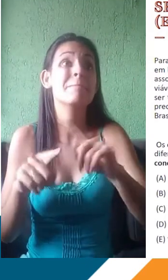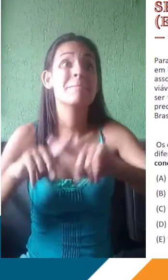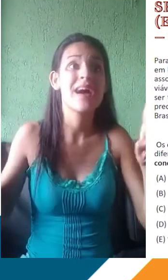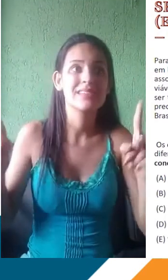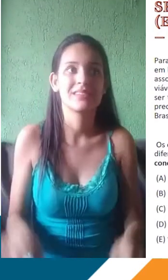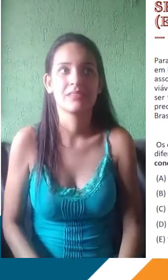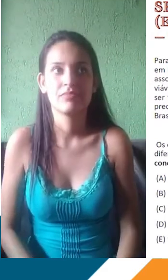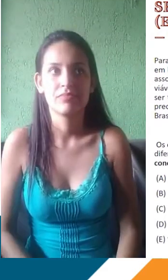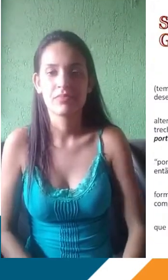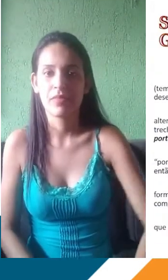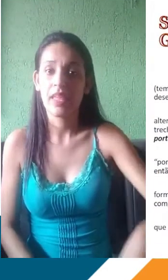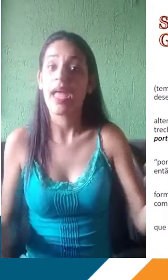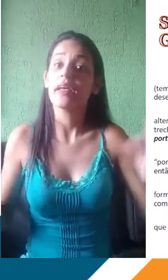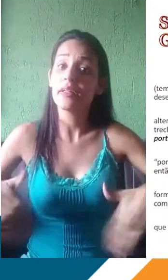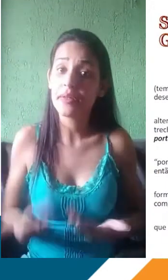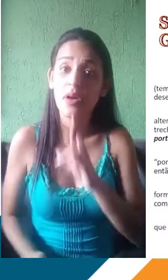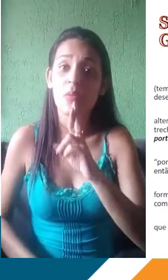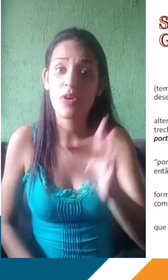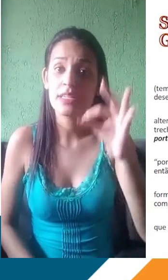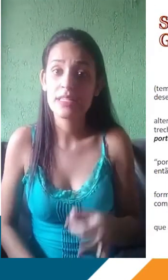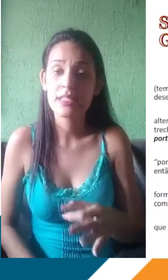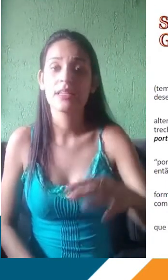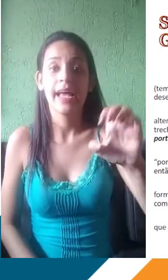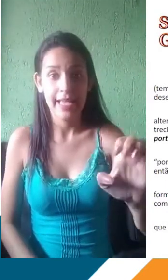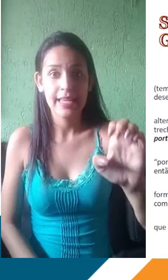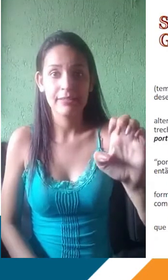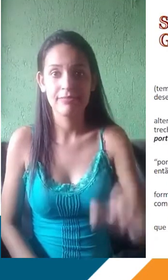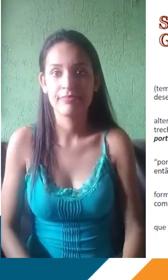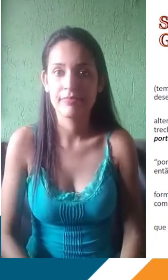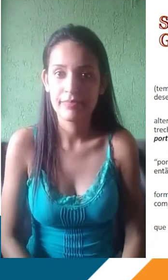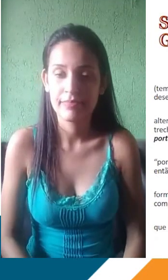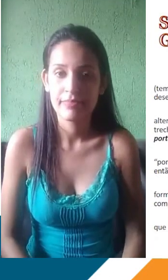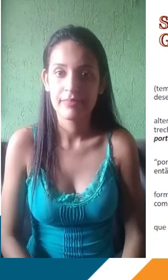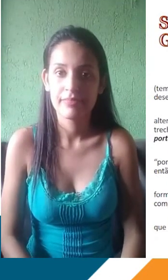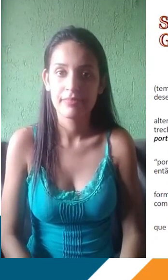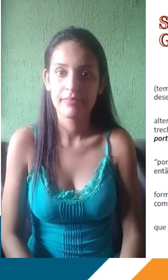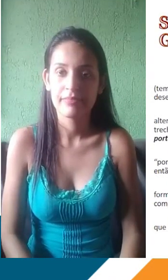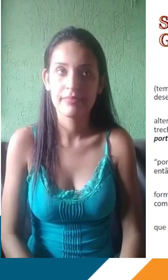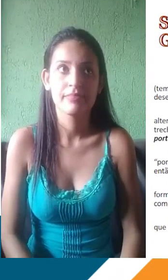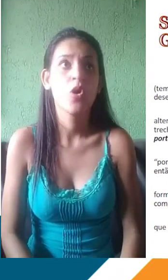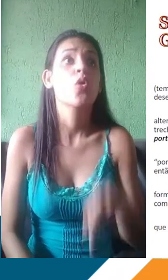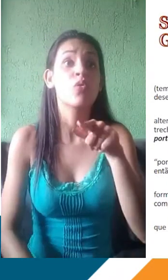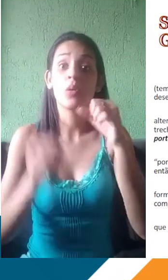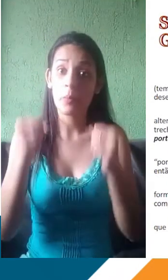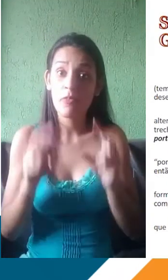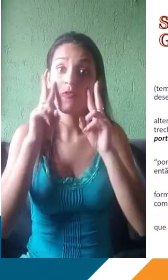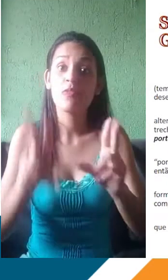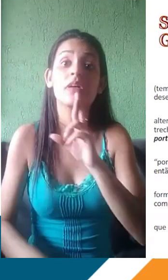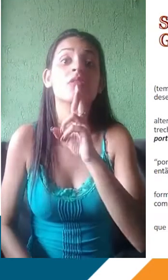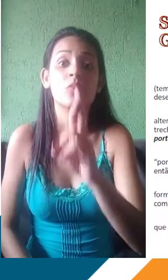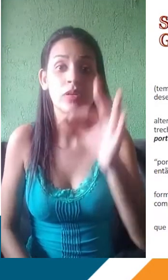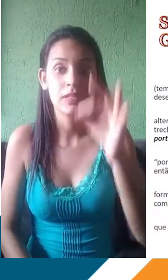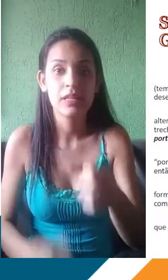o sentido de conclusão. Esse é o gabarito da questão, você pode pausar o vídeo para anotar. Eu sugiro que vocês revejam